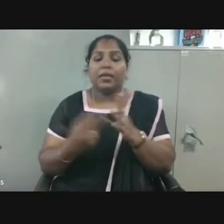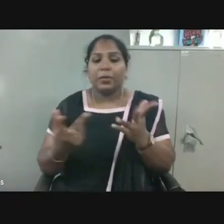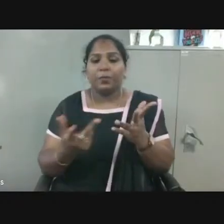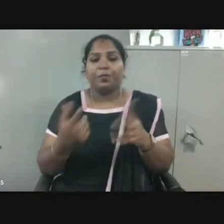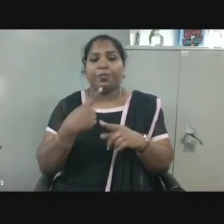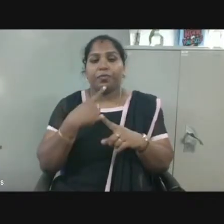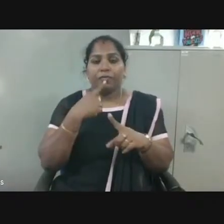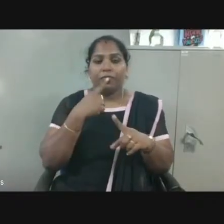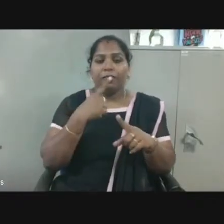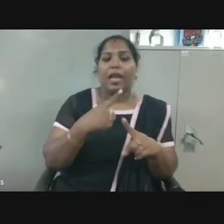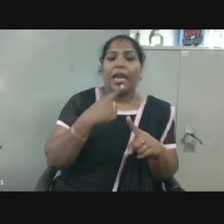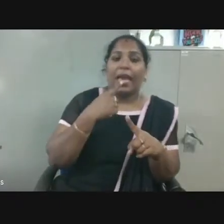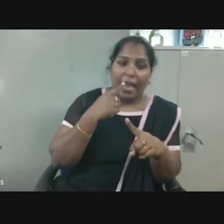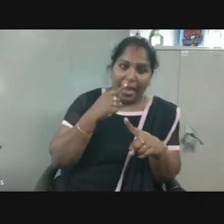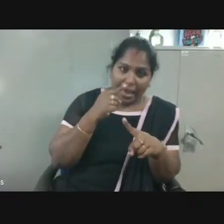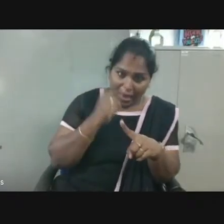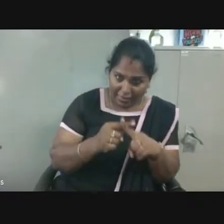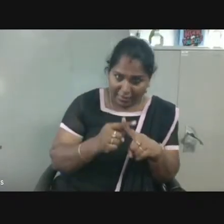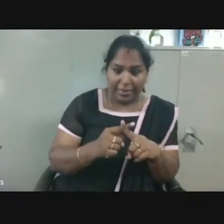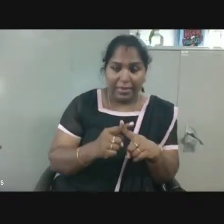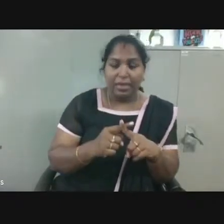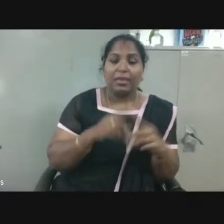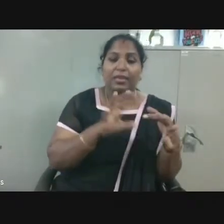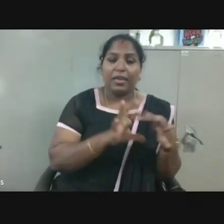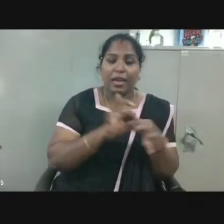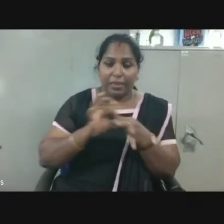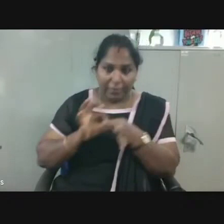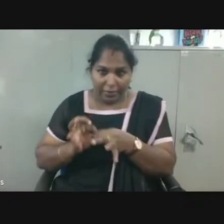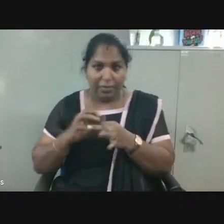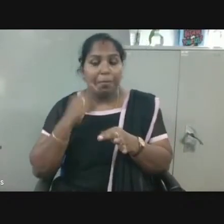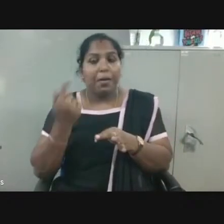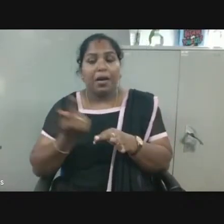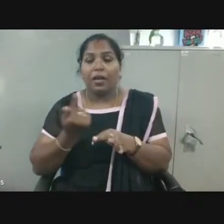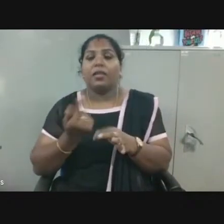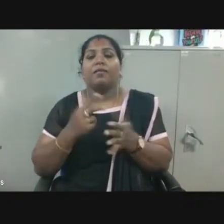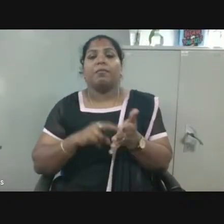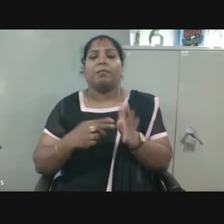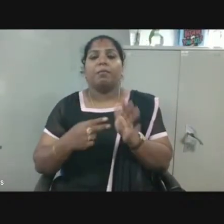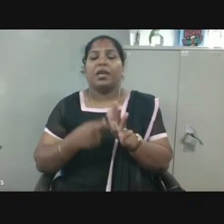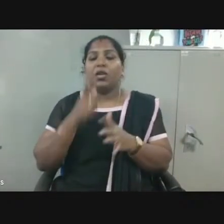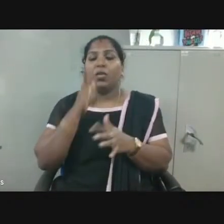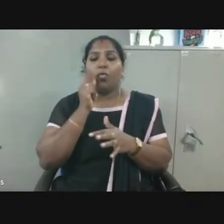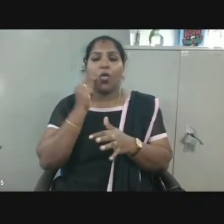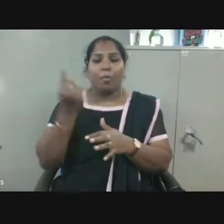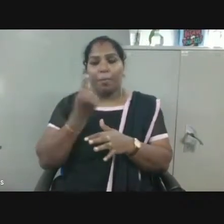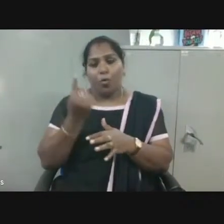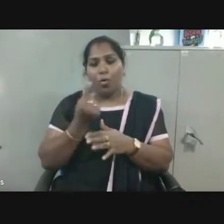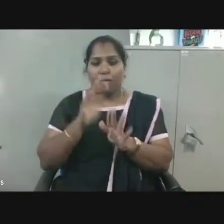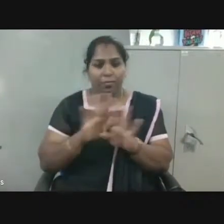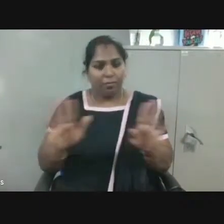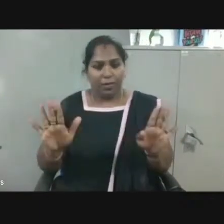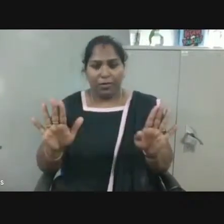ലിങ്ക് റിസസീവ് എന്ന് പറഞ്ഞിട്ടുള്ള ഇങ്ങനെയുള്ള ഒരു അസുഖം ആൺകുട്ടികൾക്ക് മാത്രമേ ബാധിക്കുകയുള്ളൂ. രണ്ടാമത് എല്ലാ